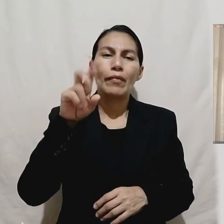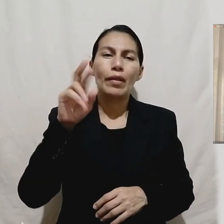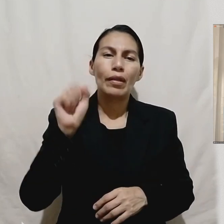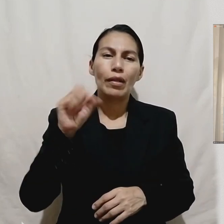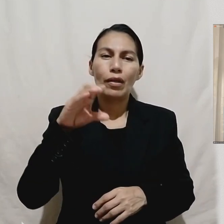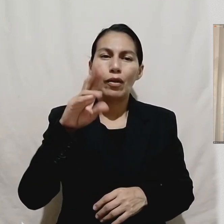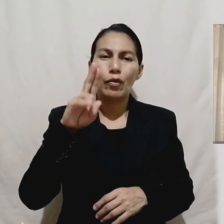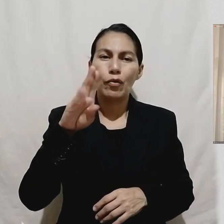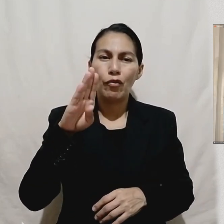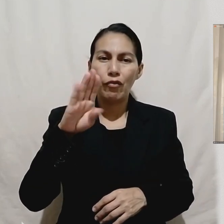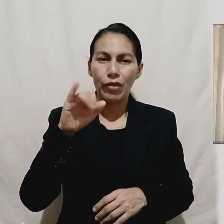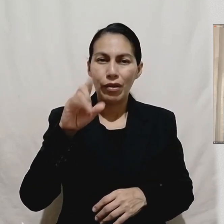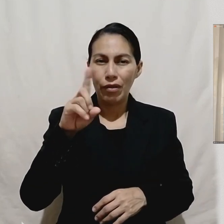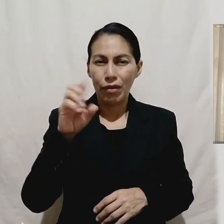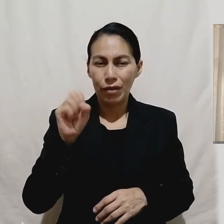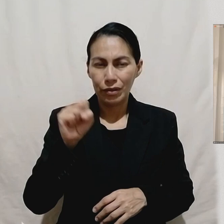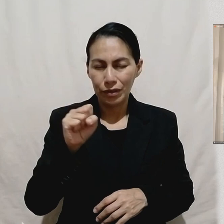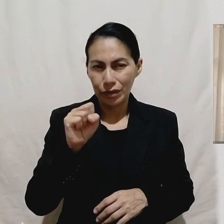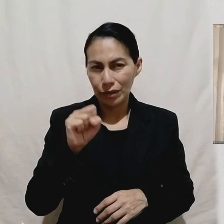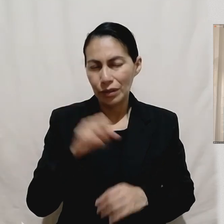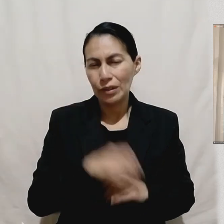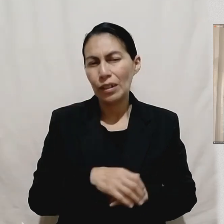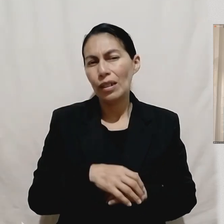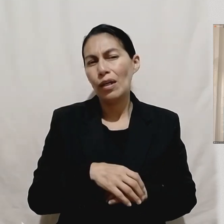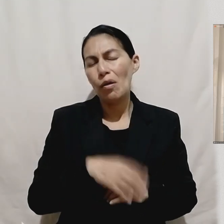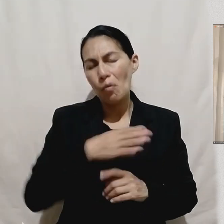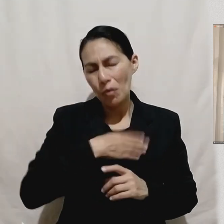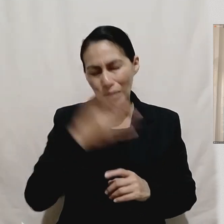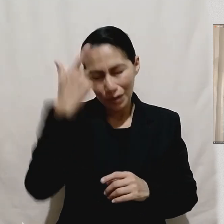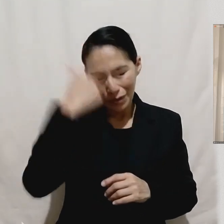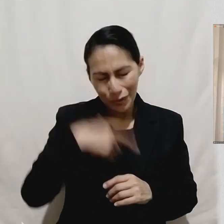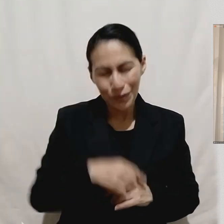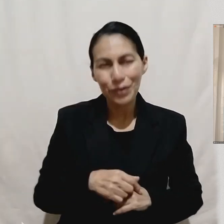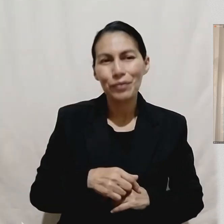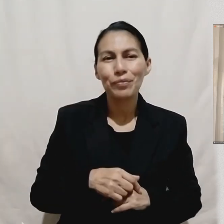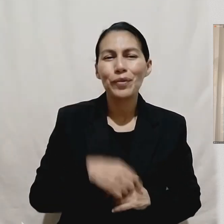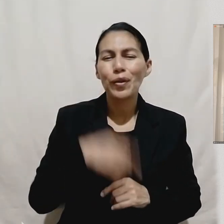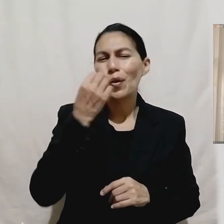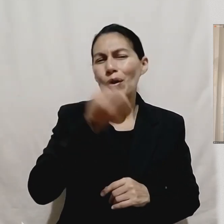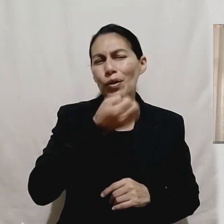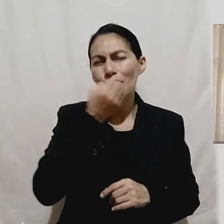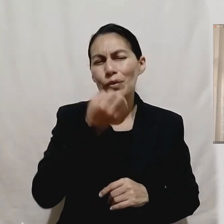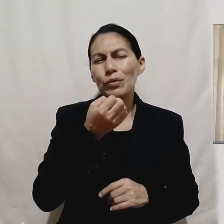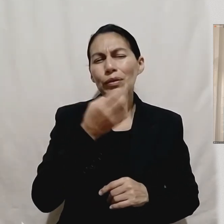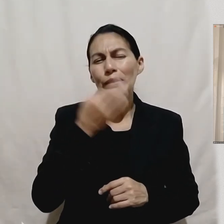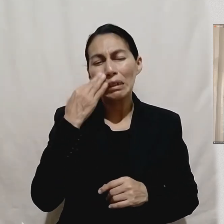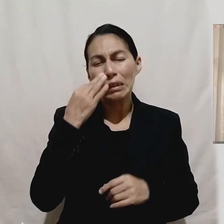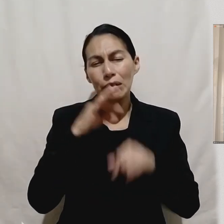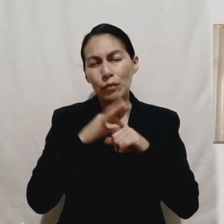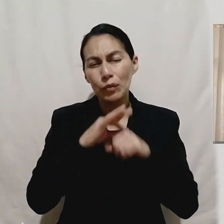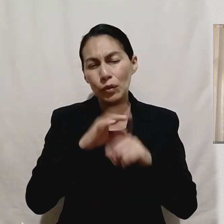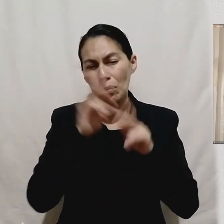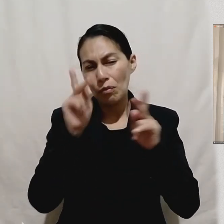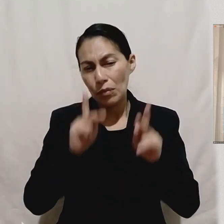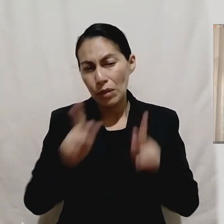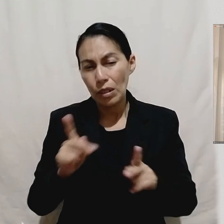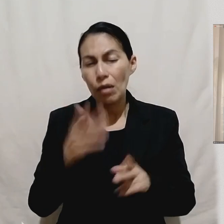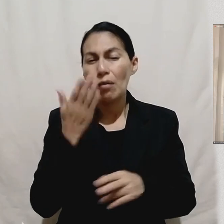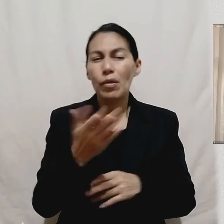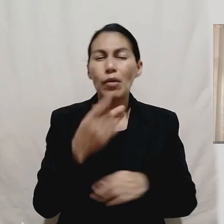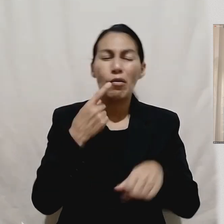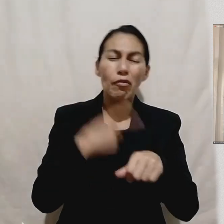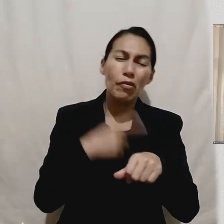qué tal Sandra Buenas noches dice ella de oración y testimonio de momento de paz pedido de oración por